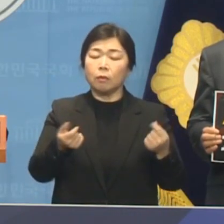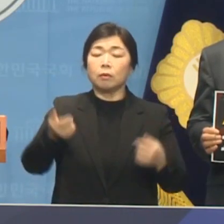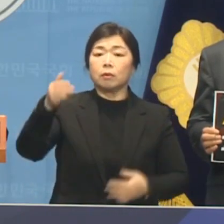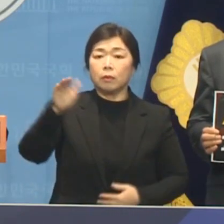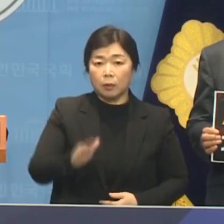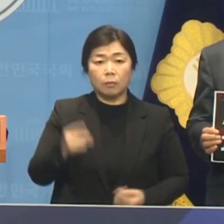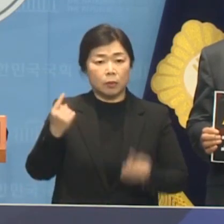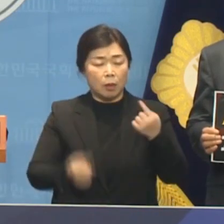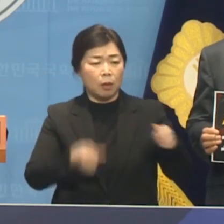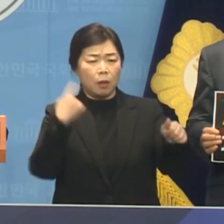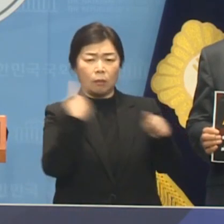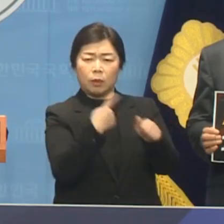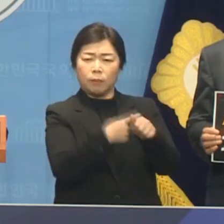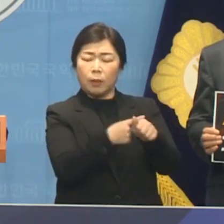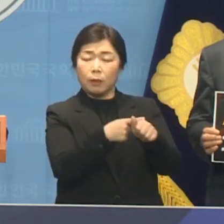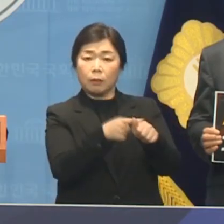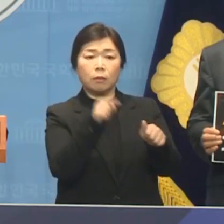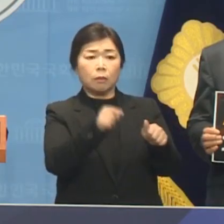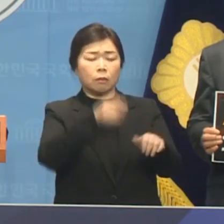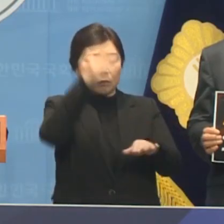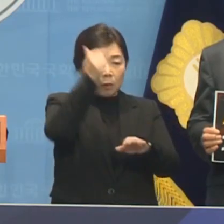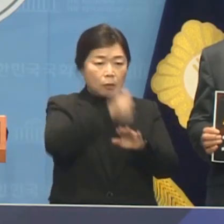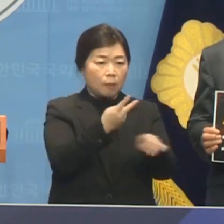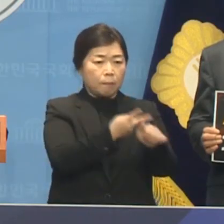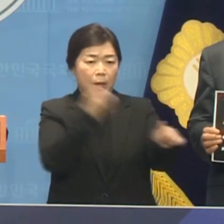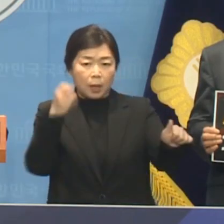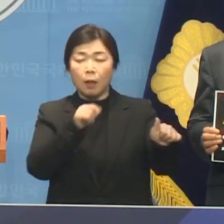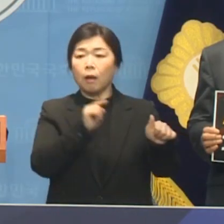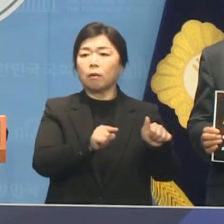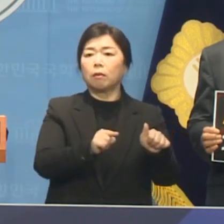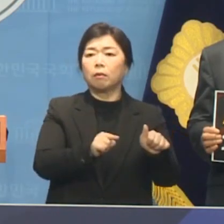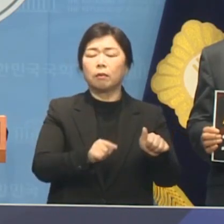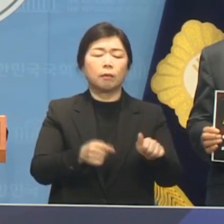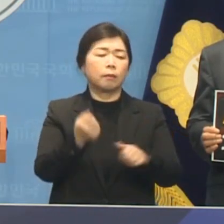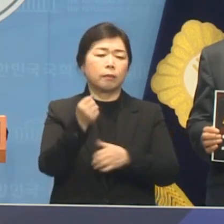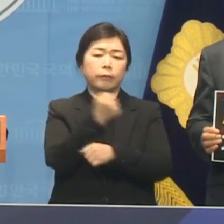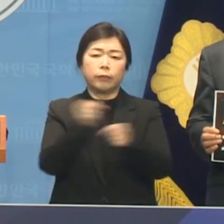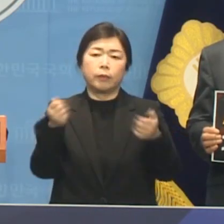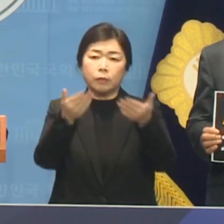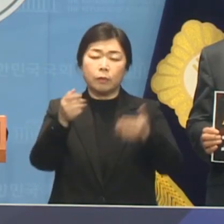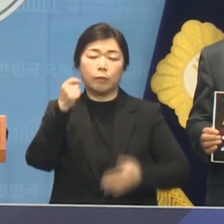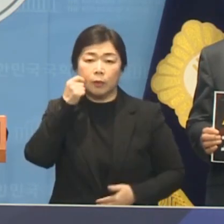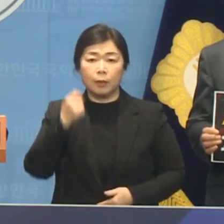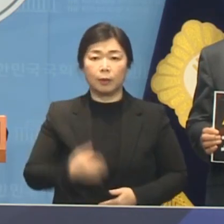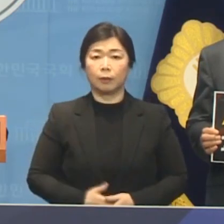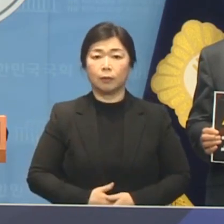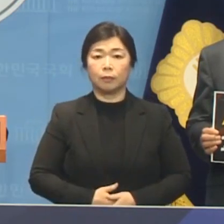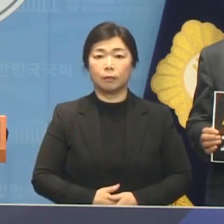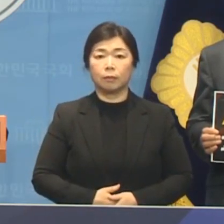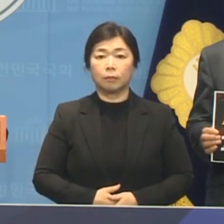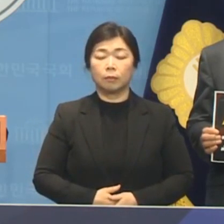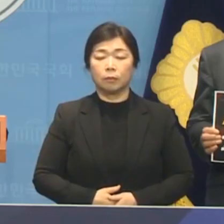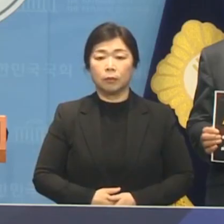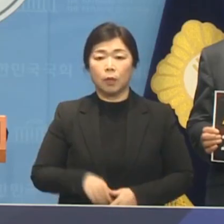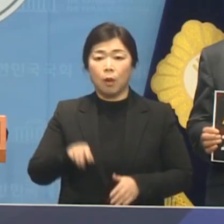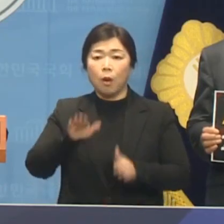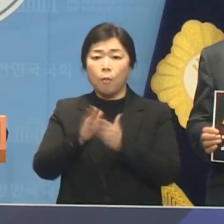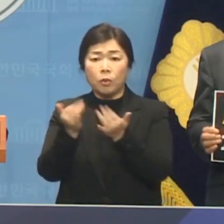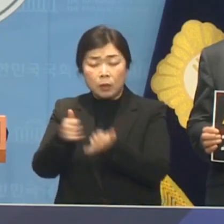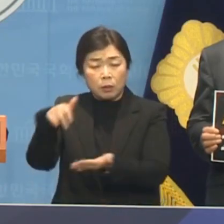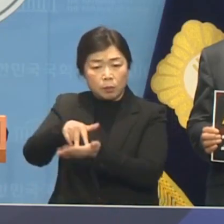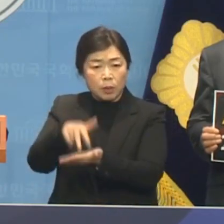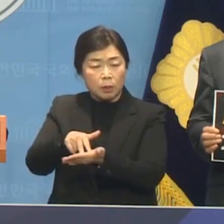그러나 비판이 탄핵으로 이어지는 것은 용납할 수 없습니다. 본인의 정치적